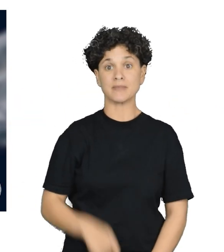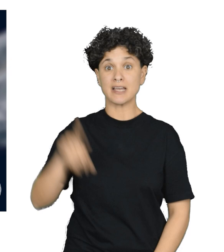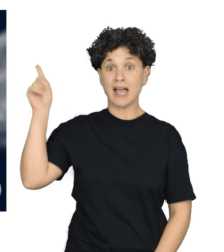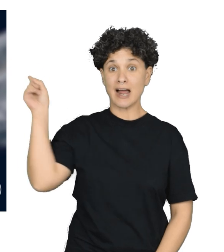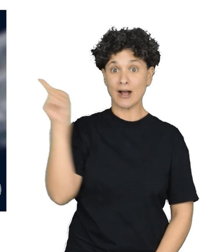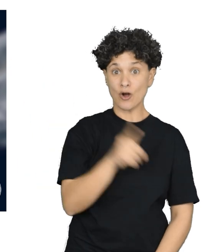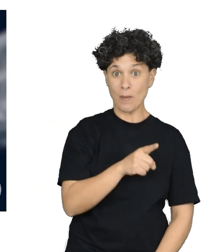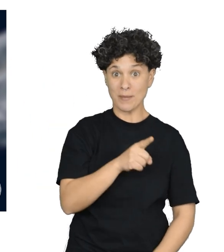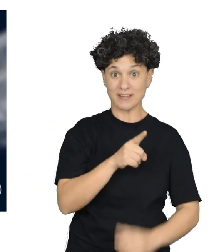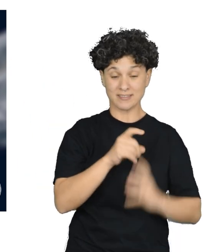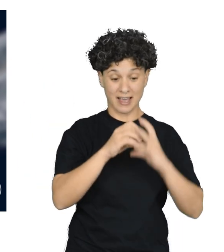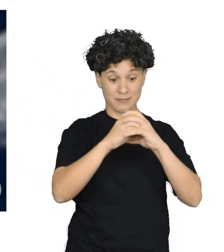la coma